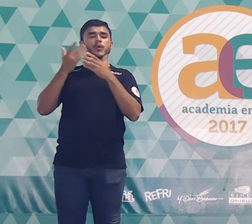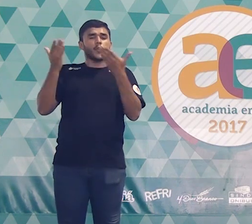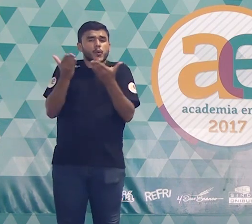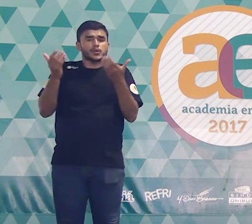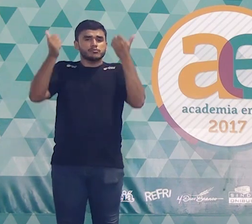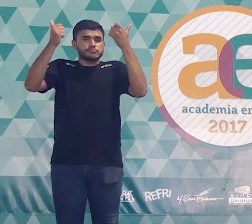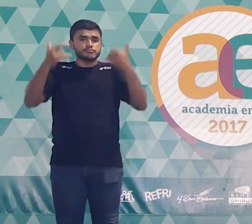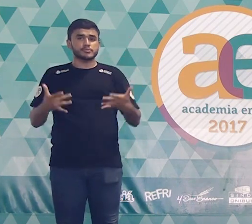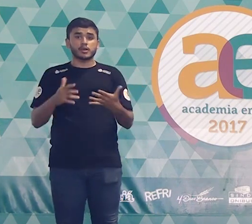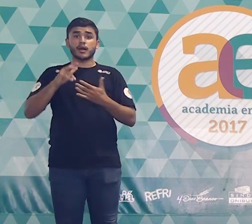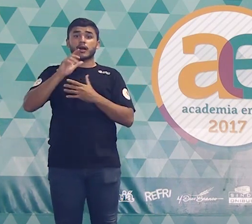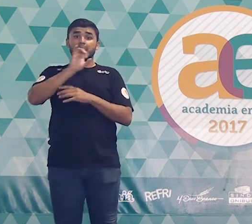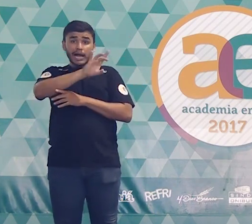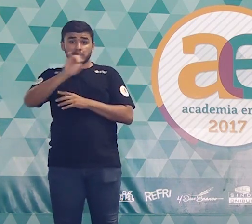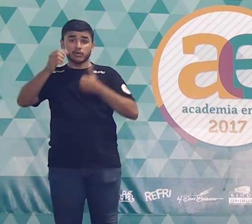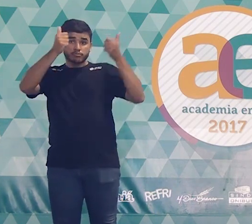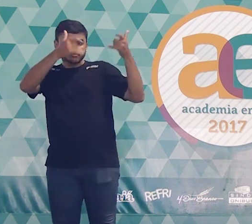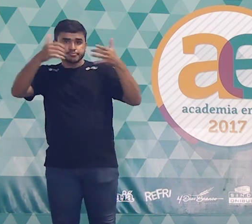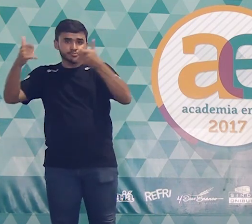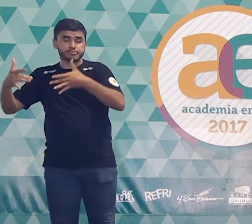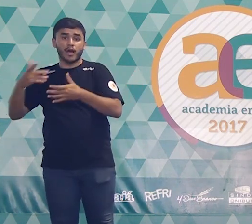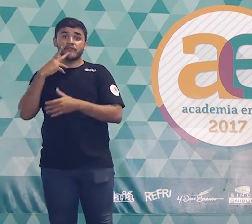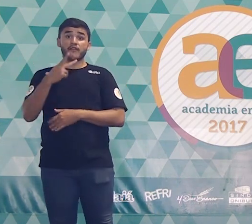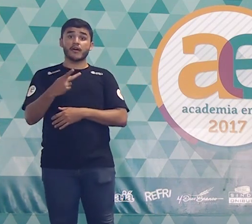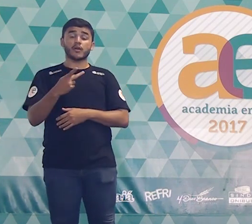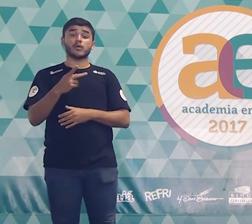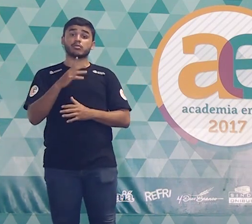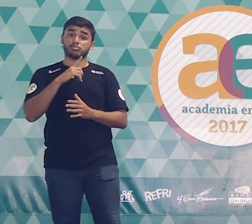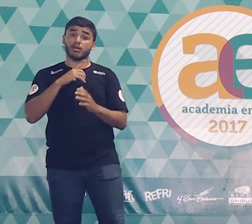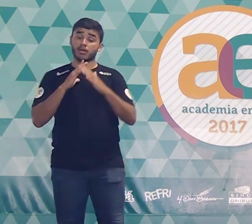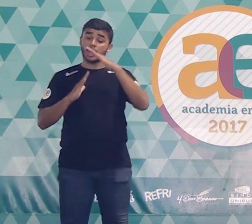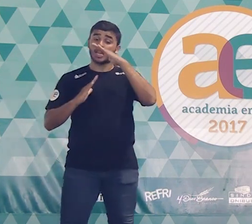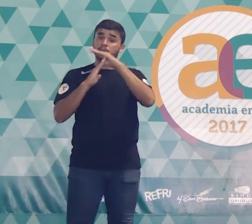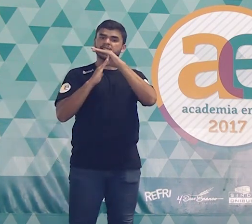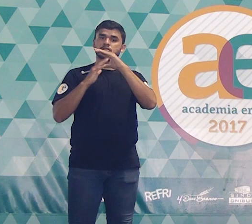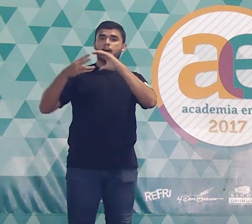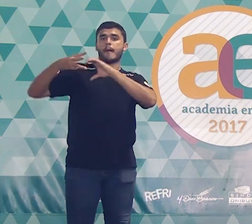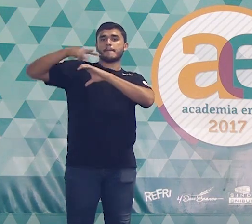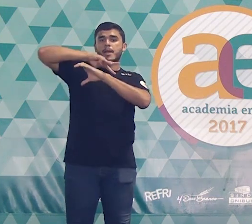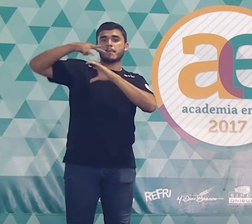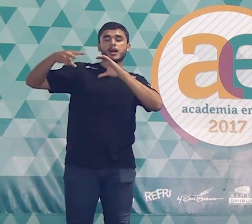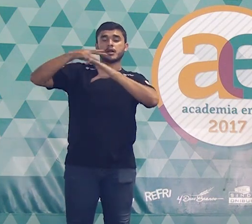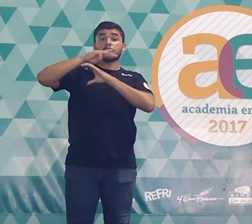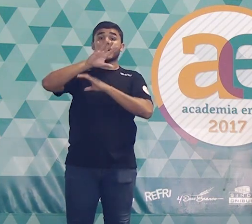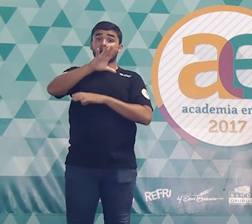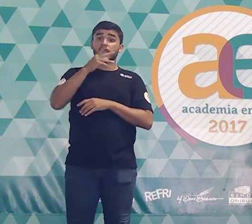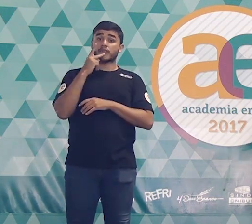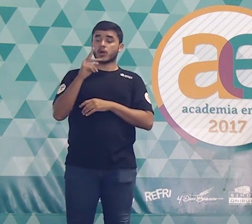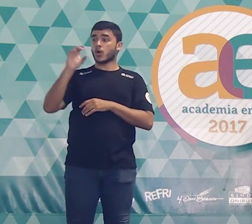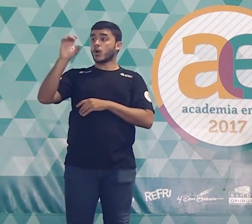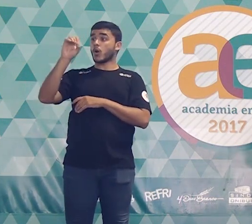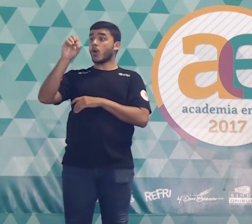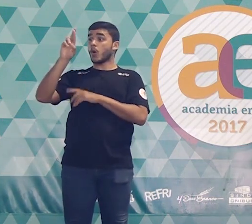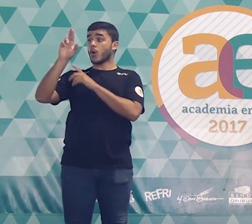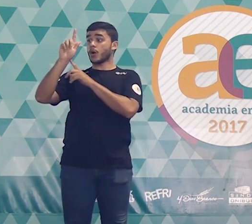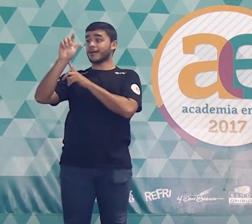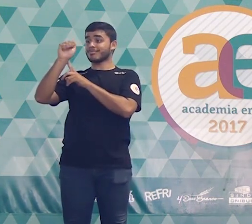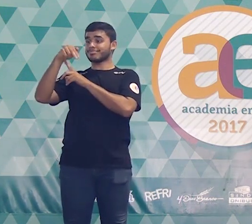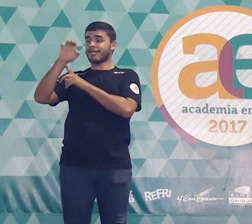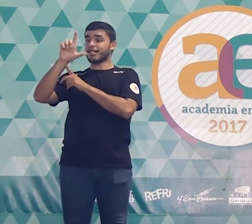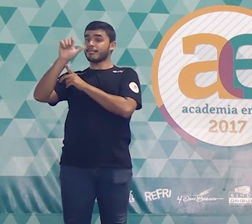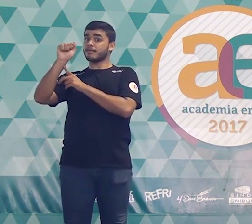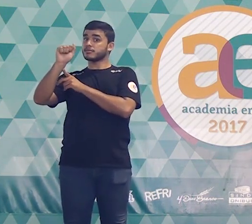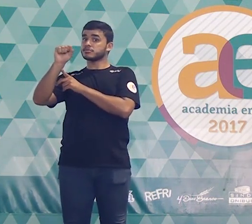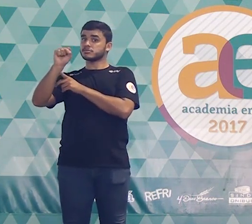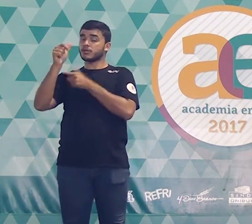eles são delimitados por membrana. Então, para alguns autores, nós só podemos chamar a estrutura de organela se esta for delimitada